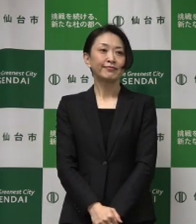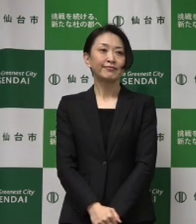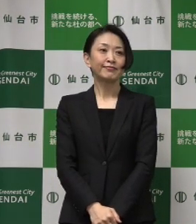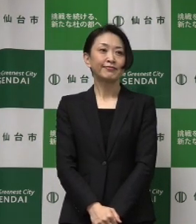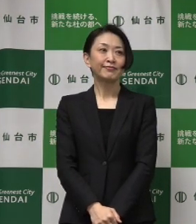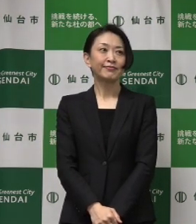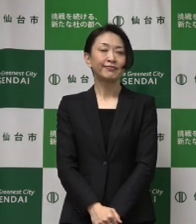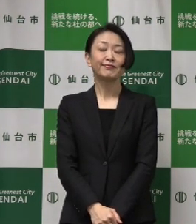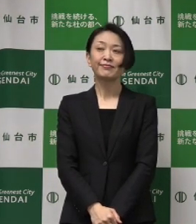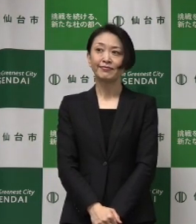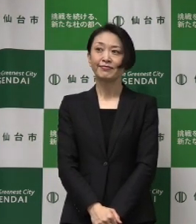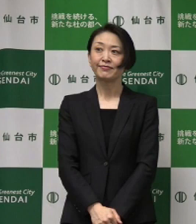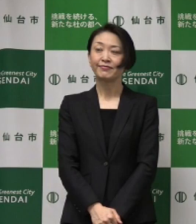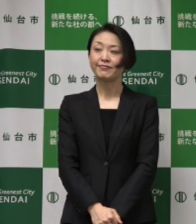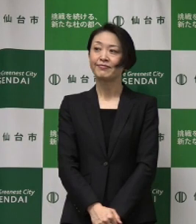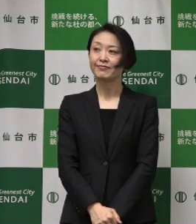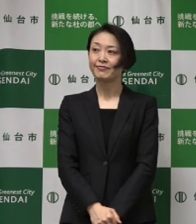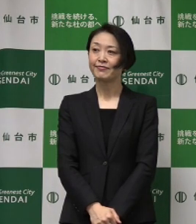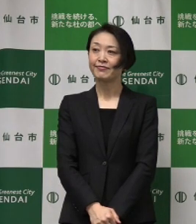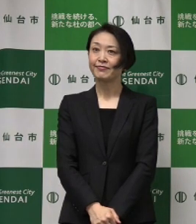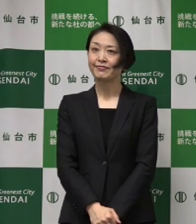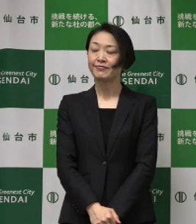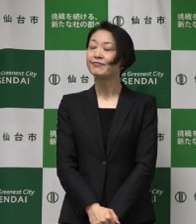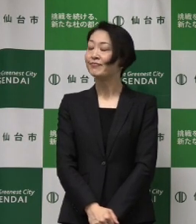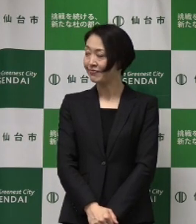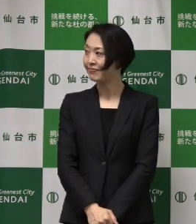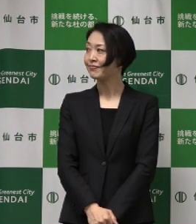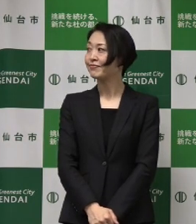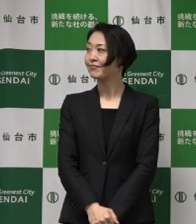よろしいでしょうか。他にご質問よろしいでしょうか。どうぞ。